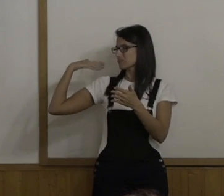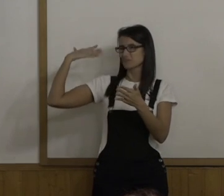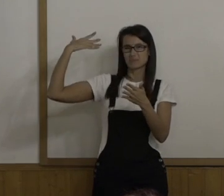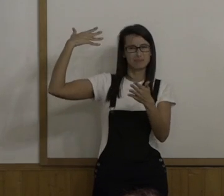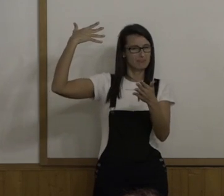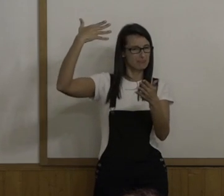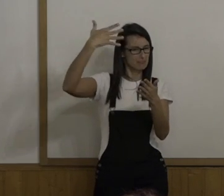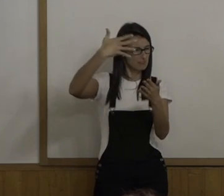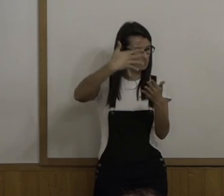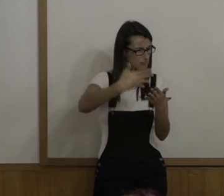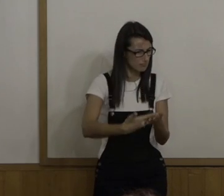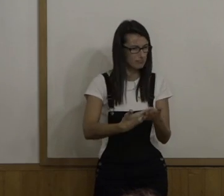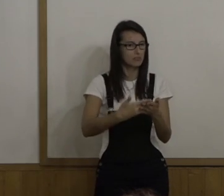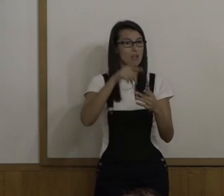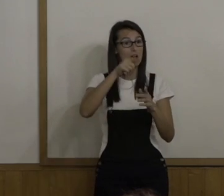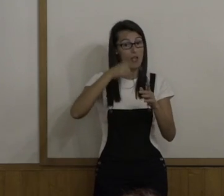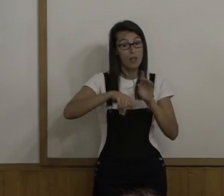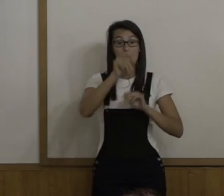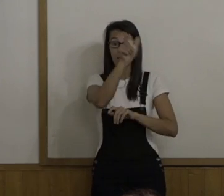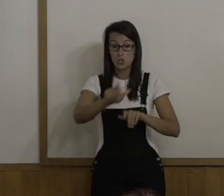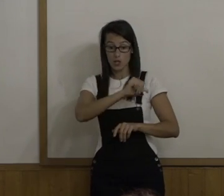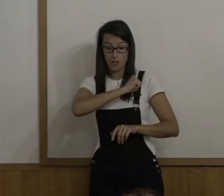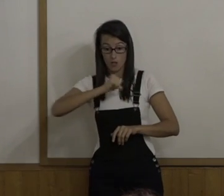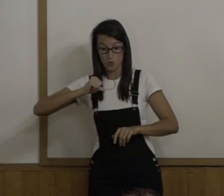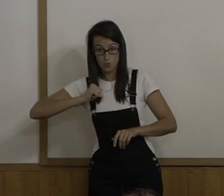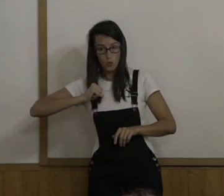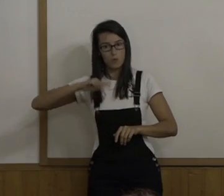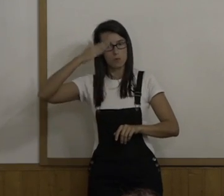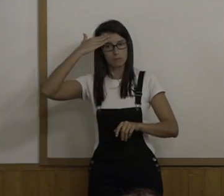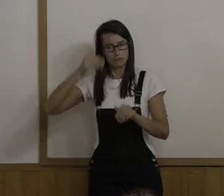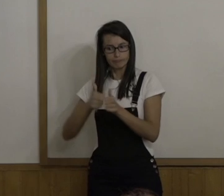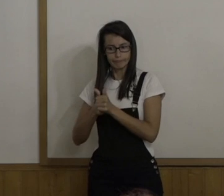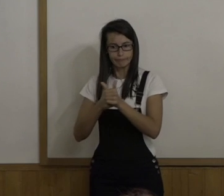larga en muchas cosas, es mentor de autónomos, tiene una empresa que se llama